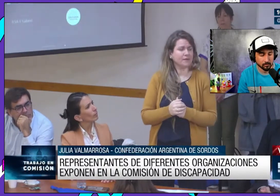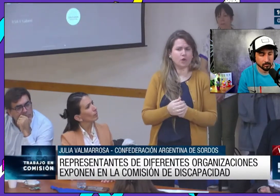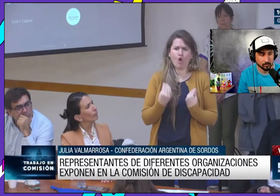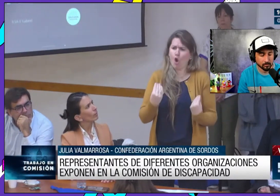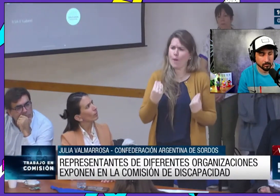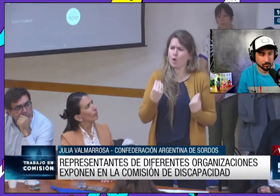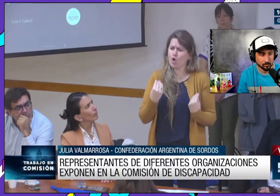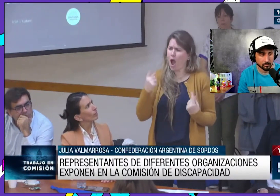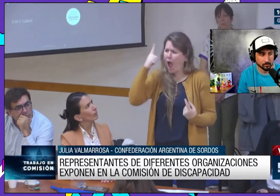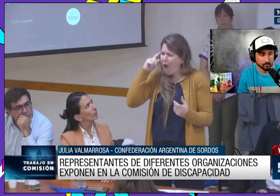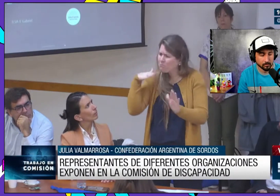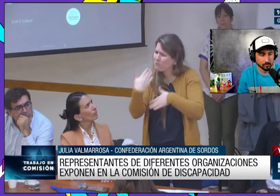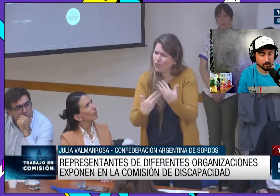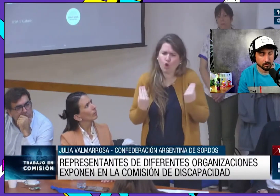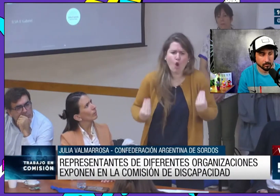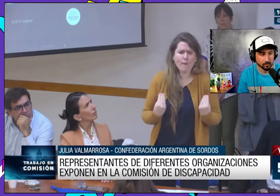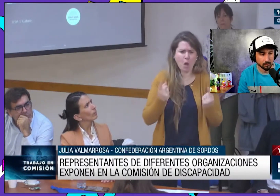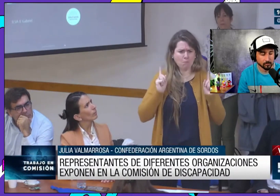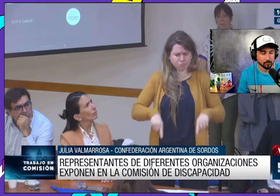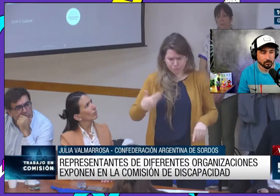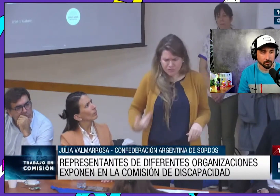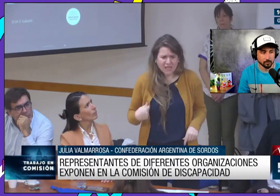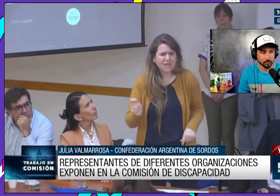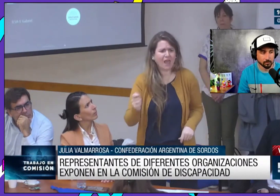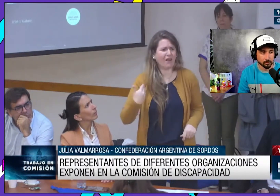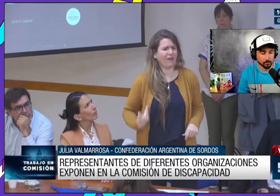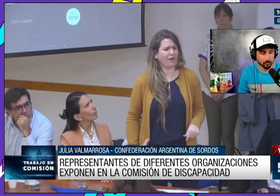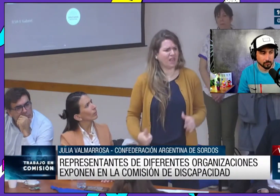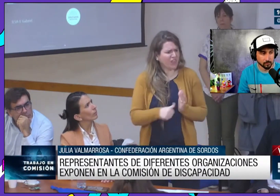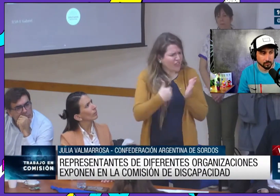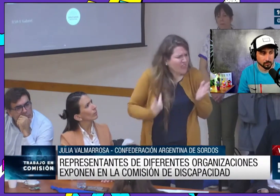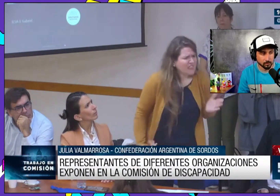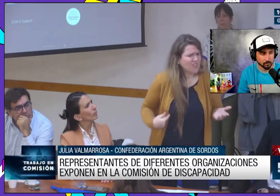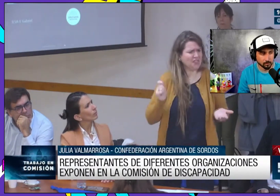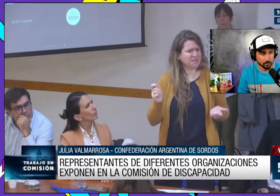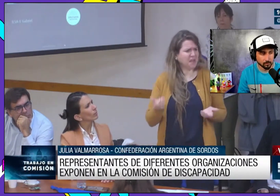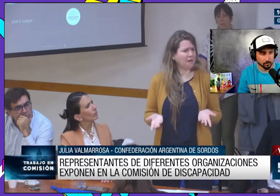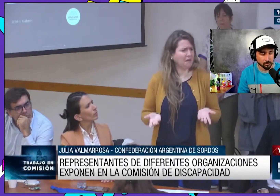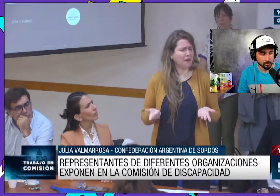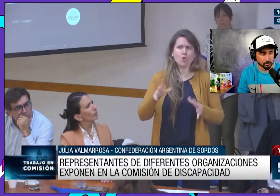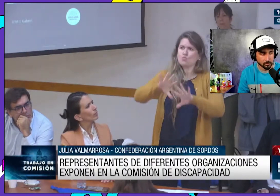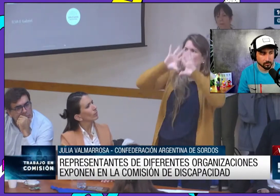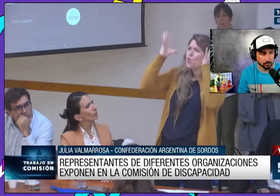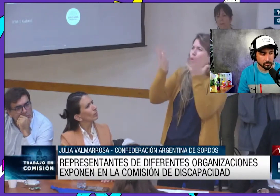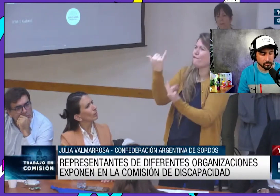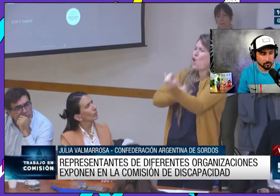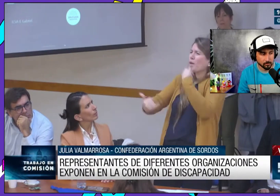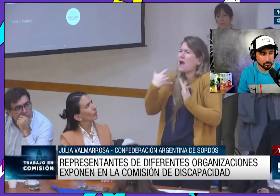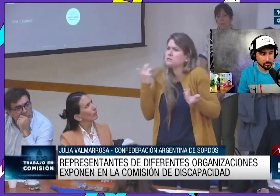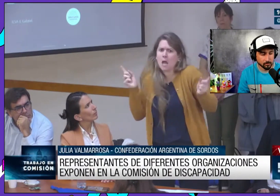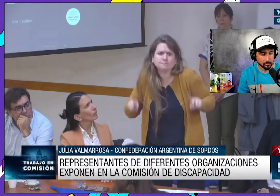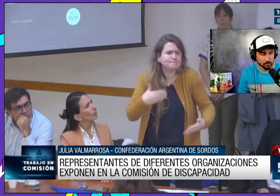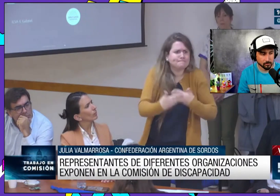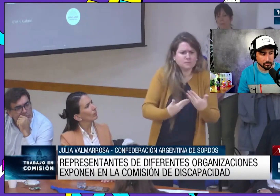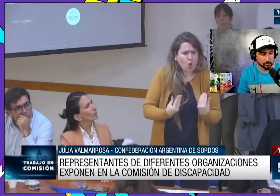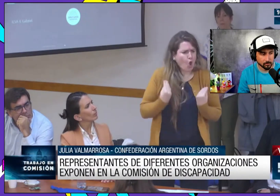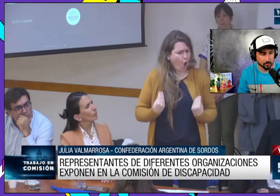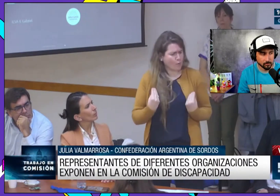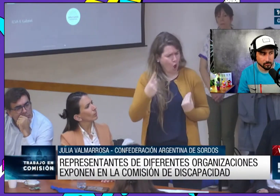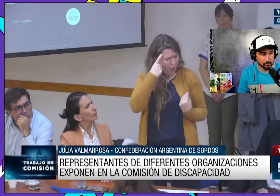una primera lengua. ¿Cómo se desarrolla un aprendizaje cuando no hay una identidad, cuando no se sabe quién es y cuando no